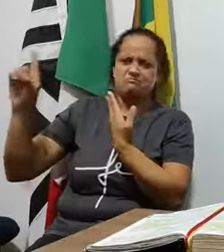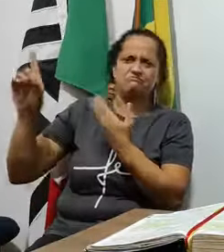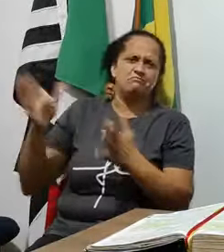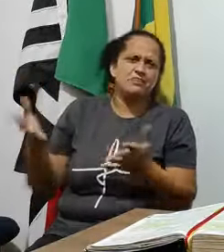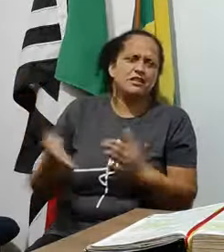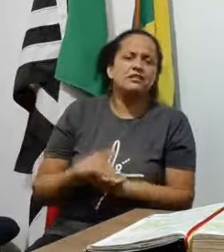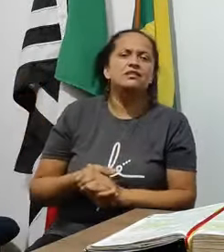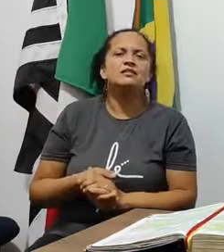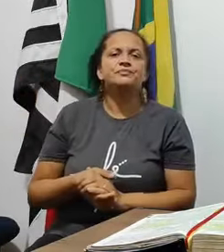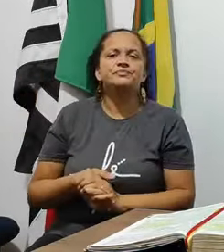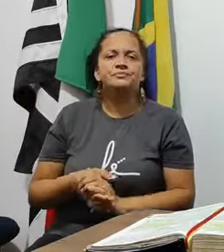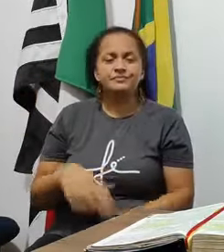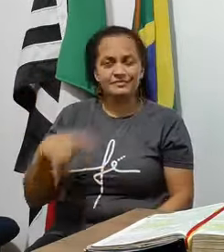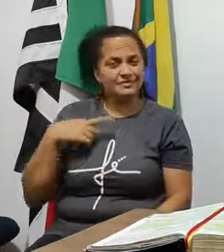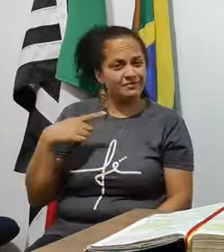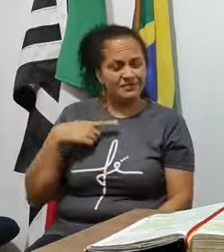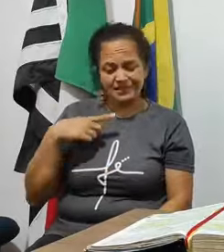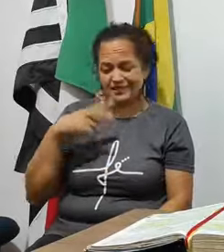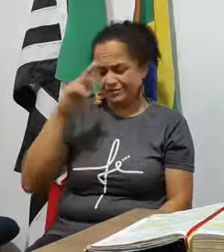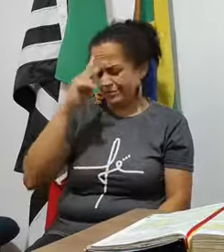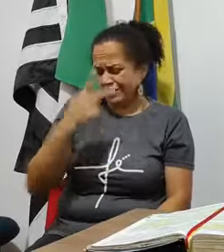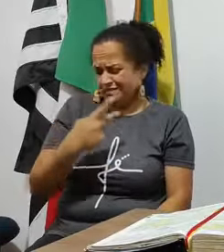uma autodestruição na nossa vida.